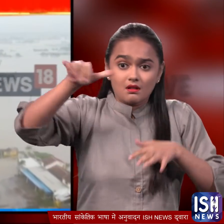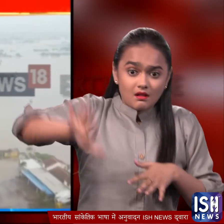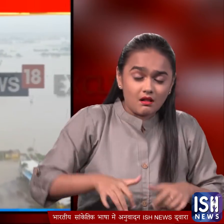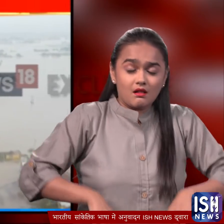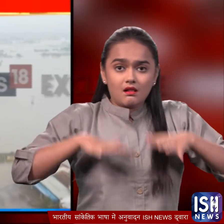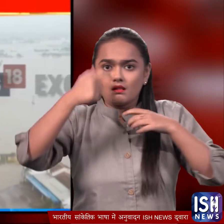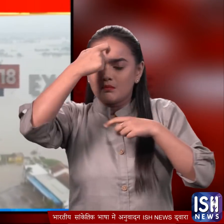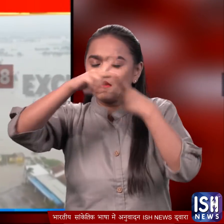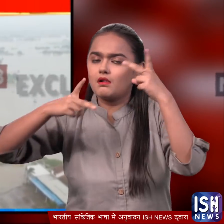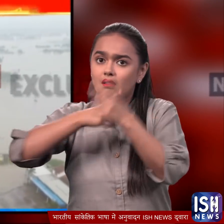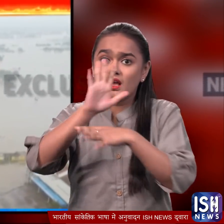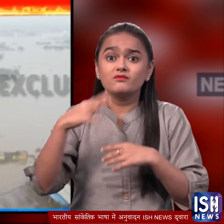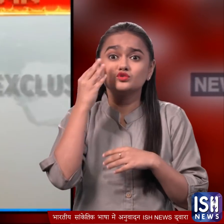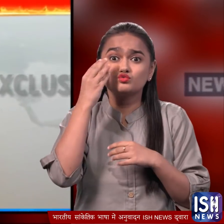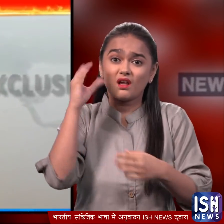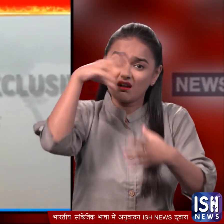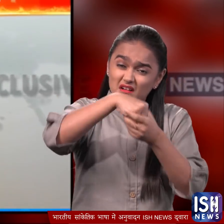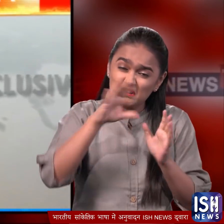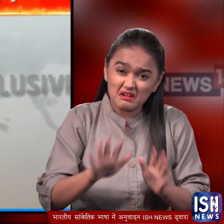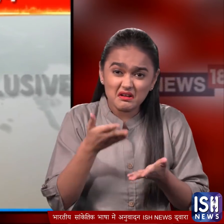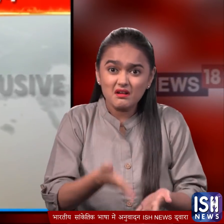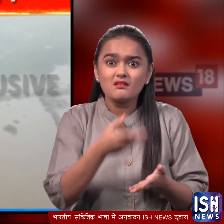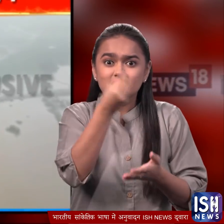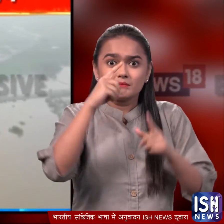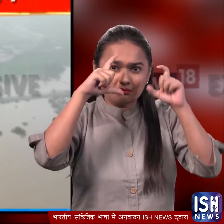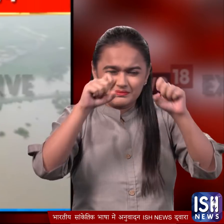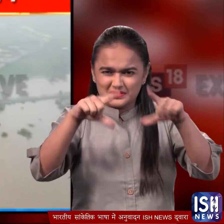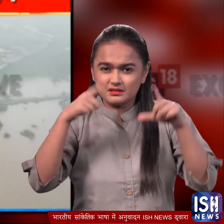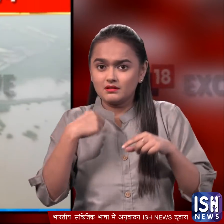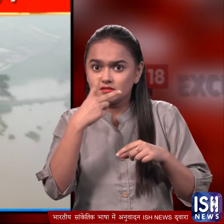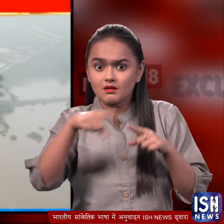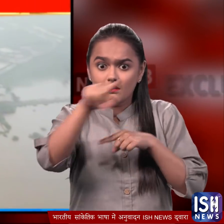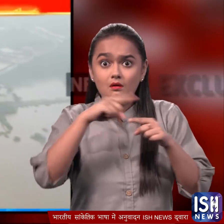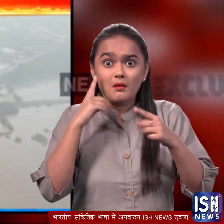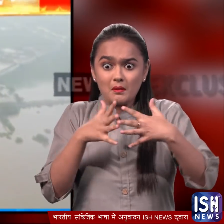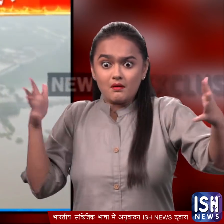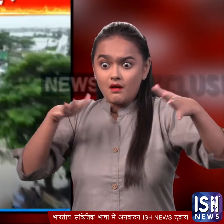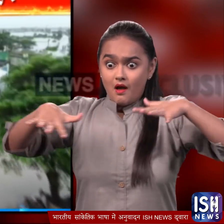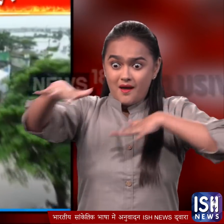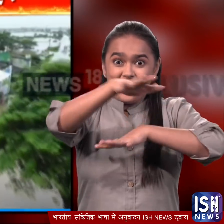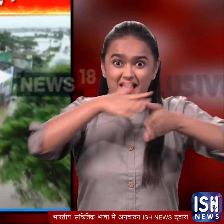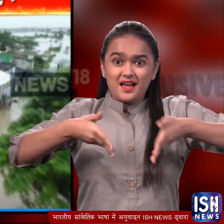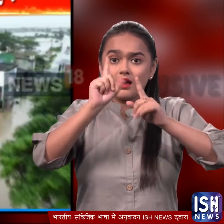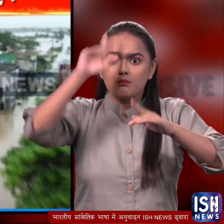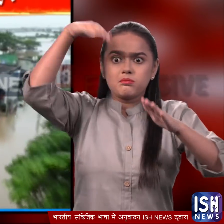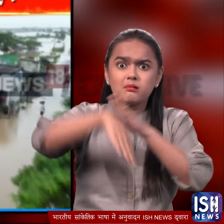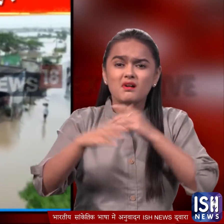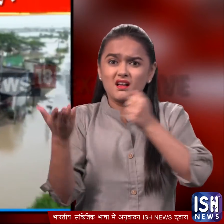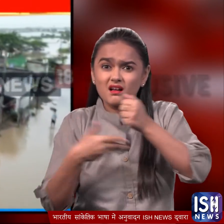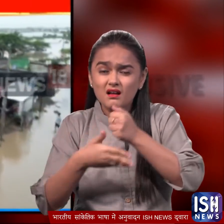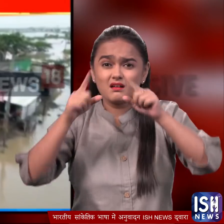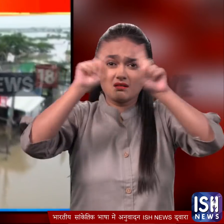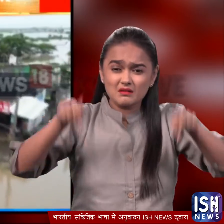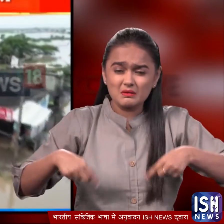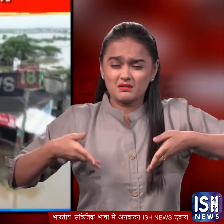सामना कर रहे हैं। इनमें जूनागढ़ भी शामिल है, जहाँ ड्रोन कैमरे से ली गई तस्वीर में एक बड़ा इलाका पानी में डूबा दिखा। खेत खलियान, सड़कें, दुकान